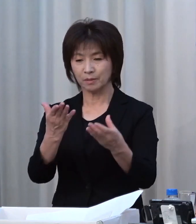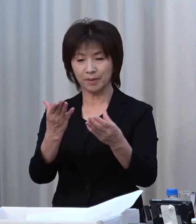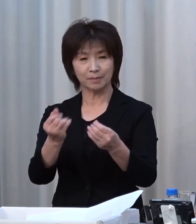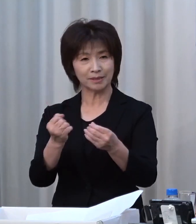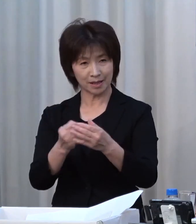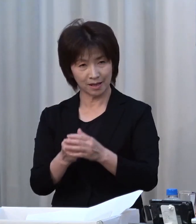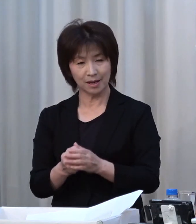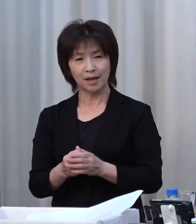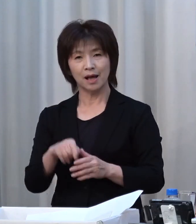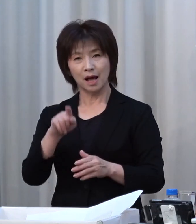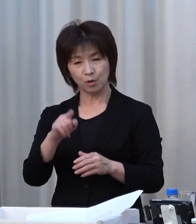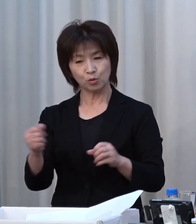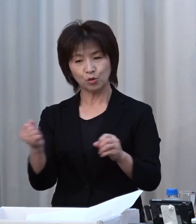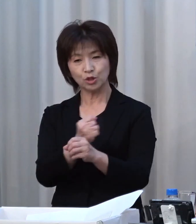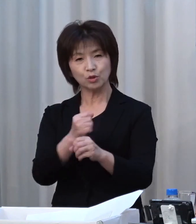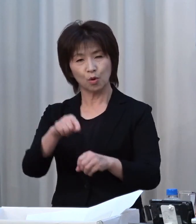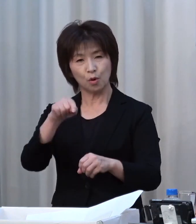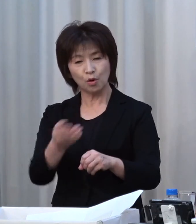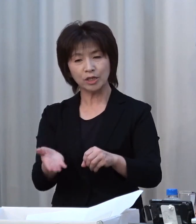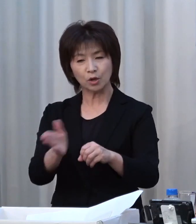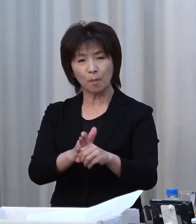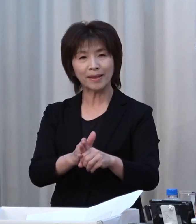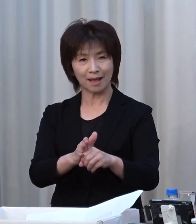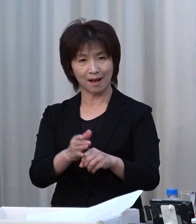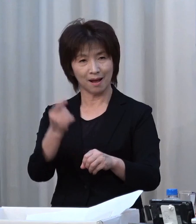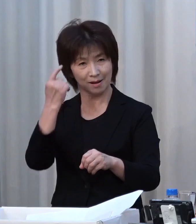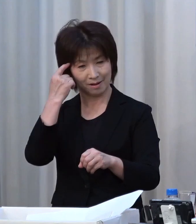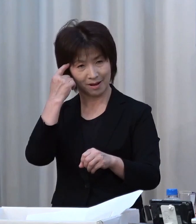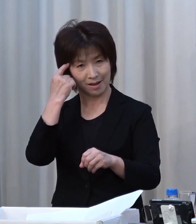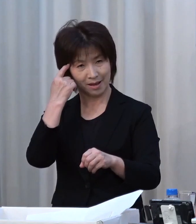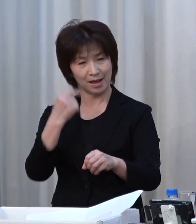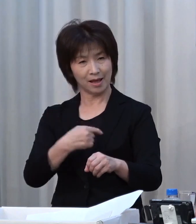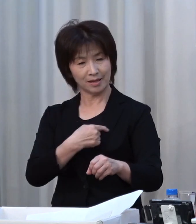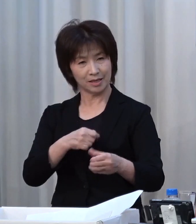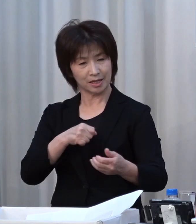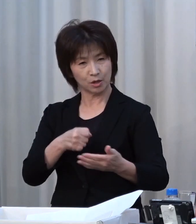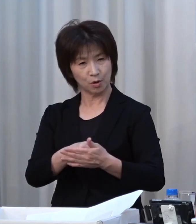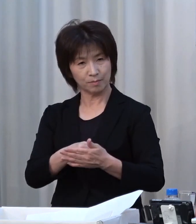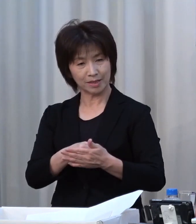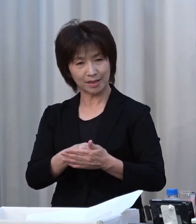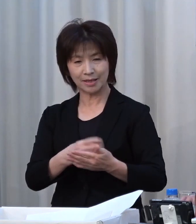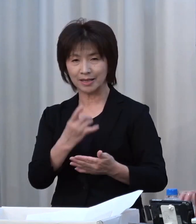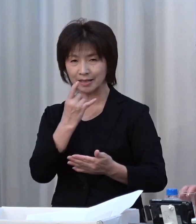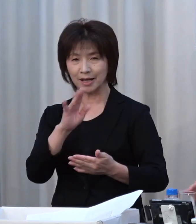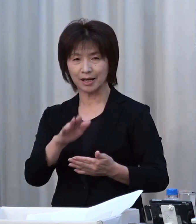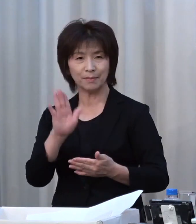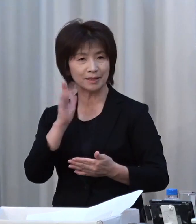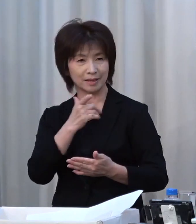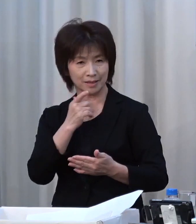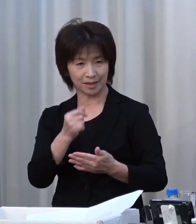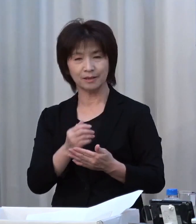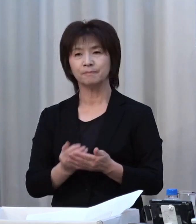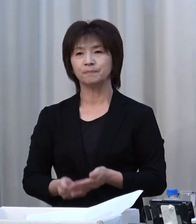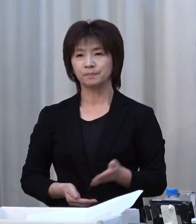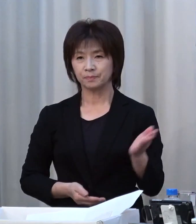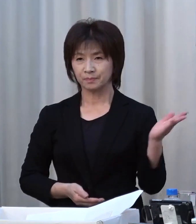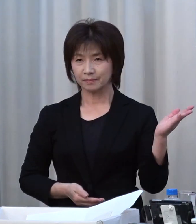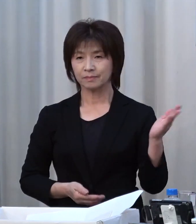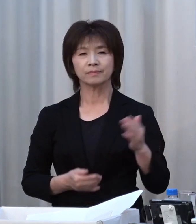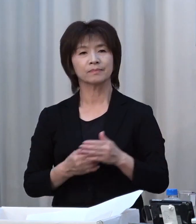けど、この事業に込めた、まあ、知事の思い考え意気込み期待などあればお聞かせください。 そうですね、やっぱりね、